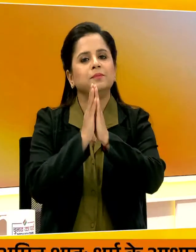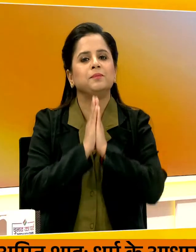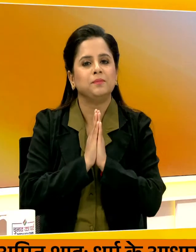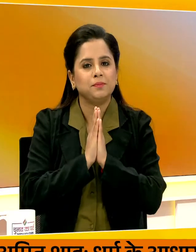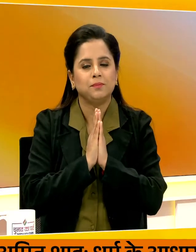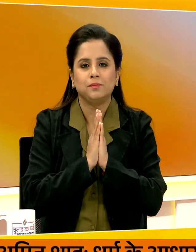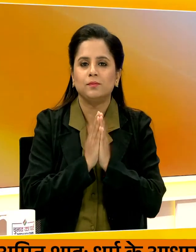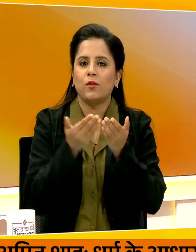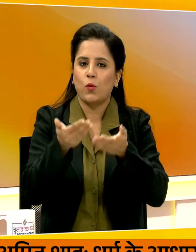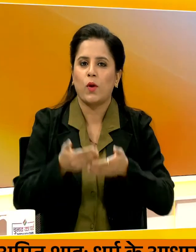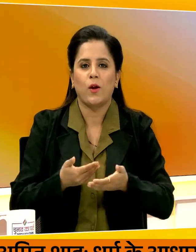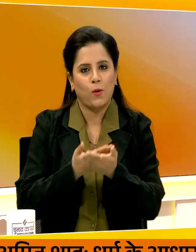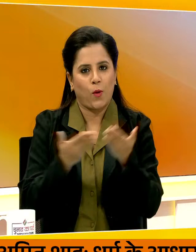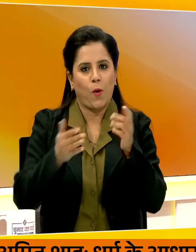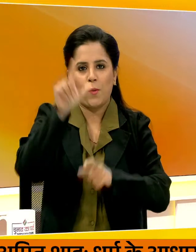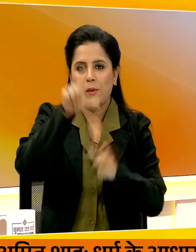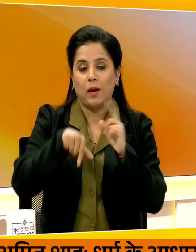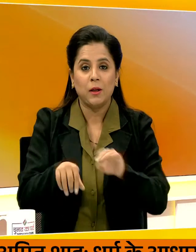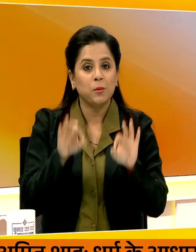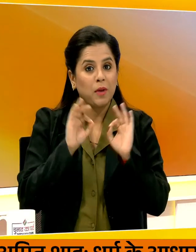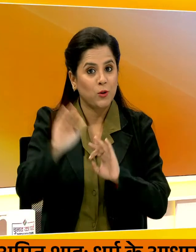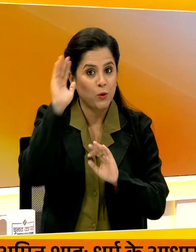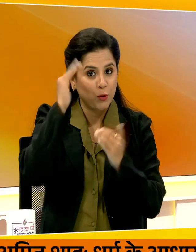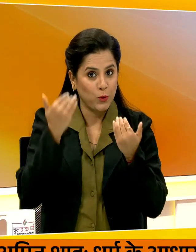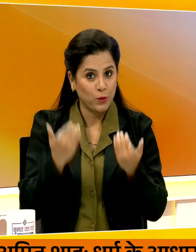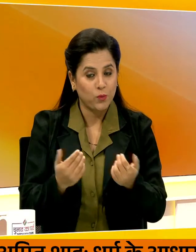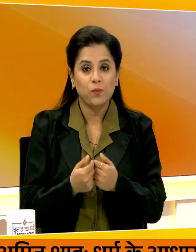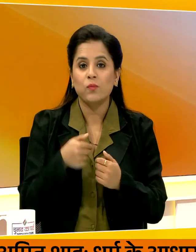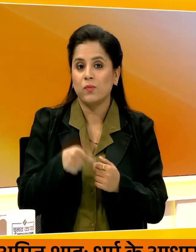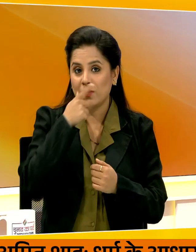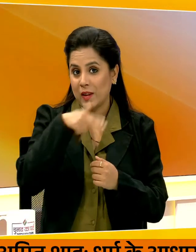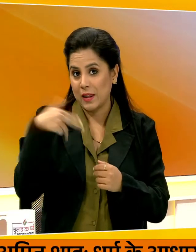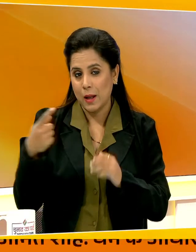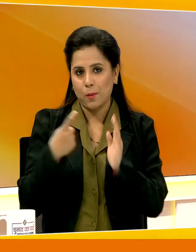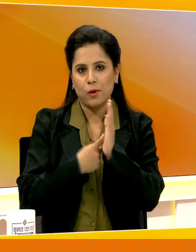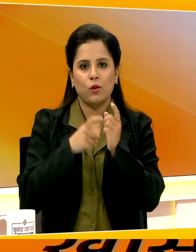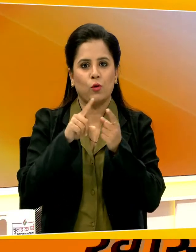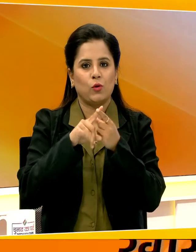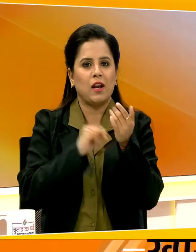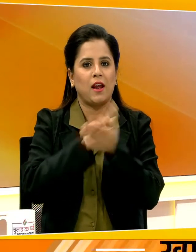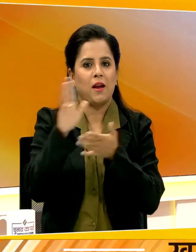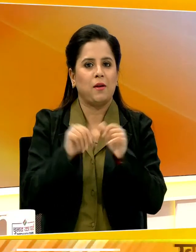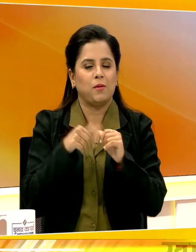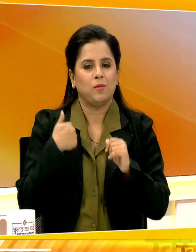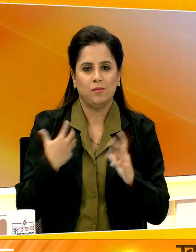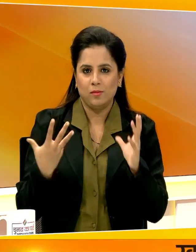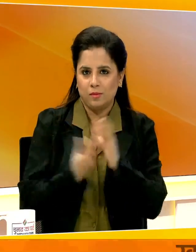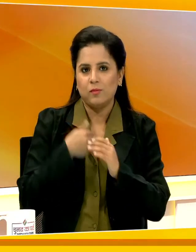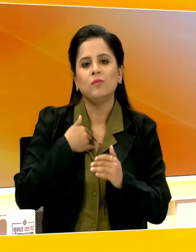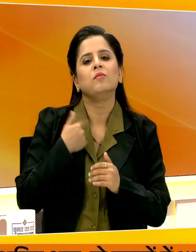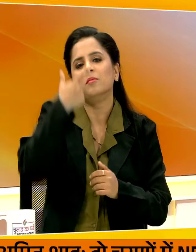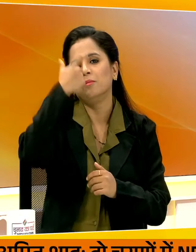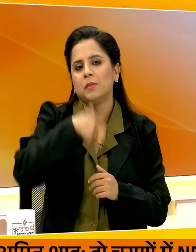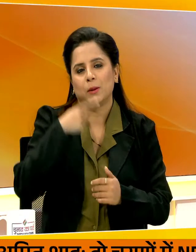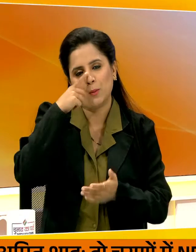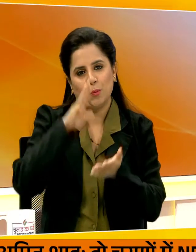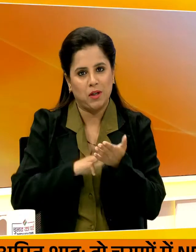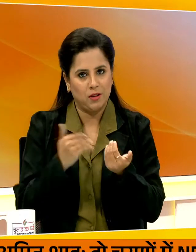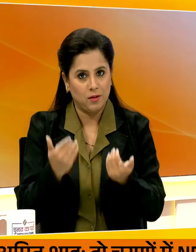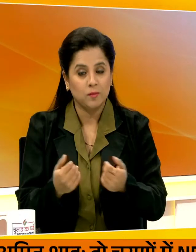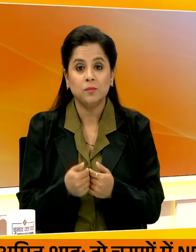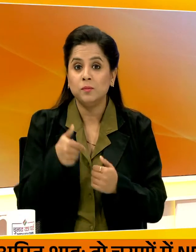नमस्कार, स्वागत है आपका हमारे इस विशेष बुलेटिन में। मैं हूं आपके साथ रेशमा और मेरे साथ हैं मेरी सहयोगी